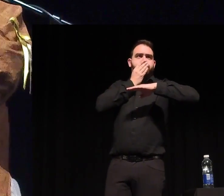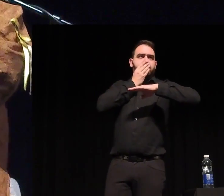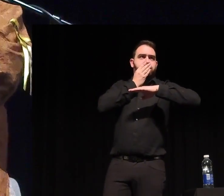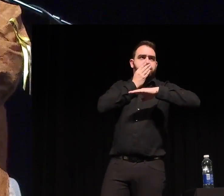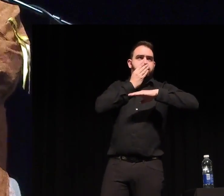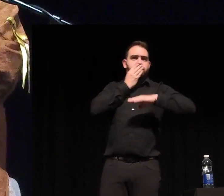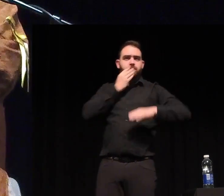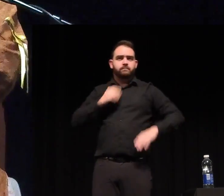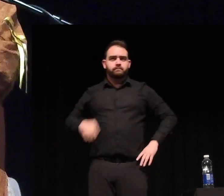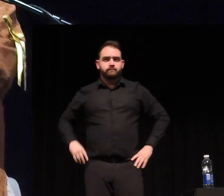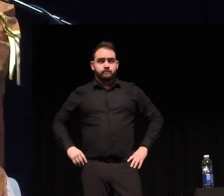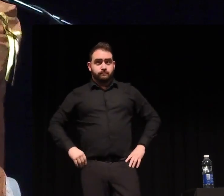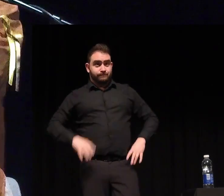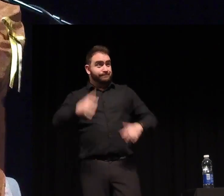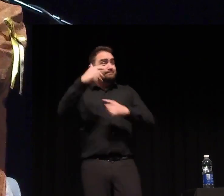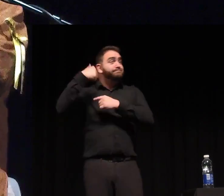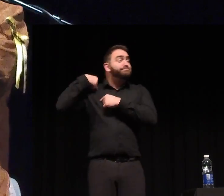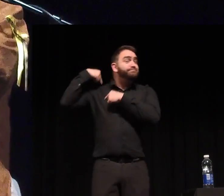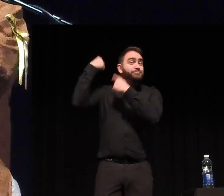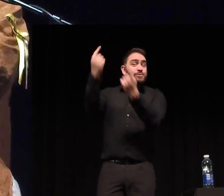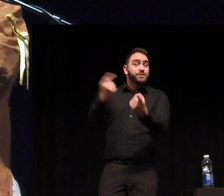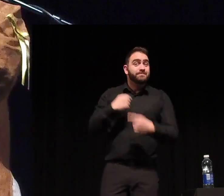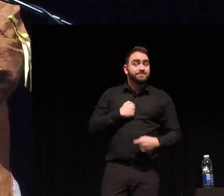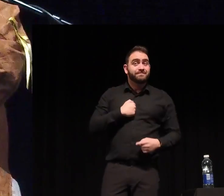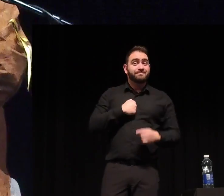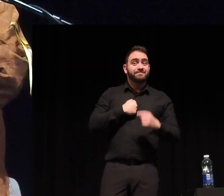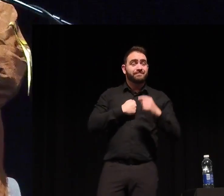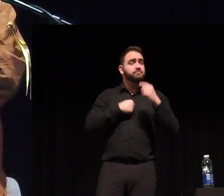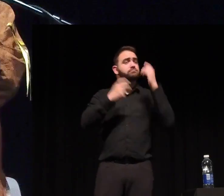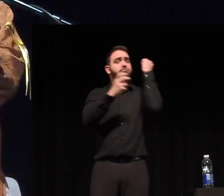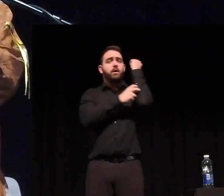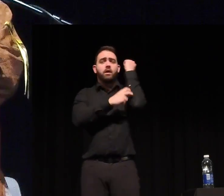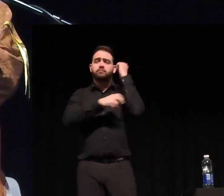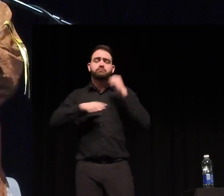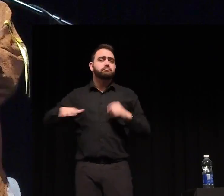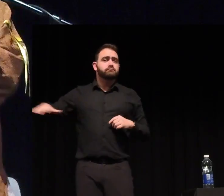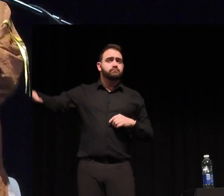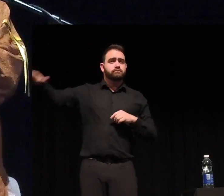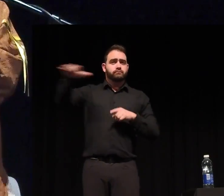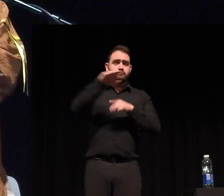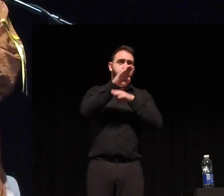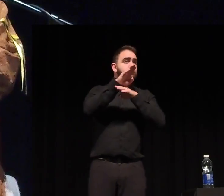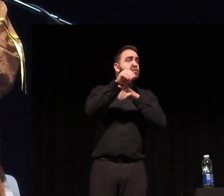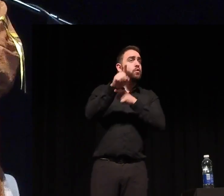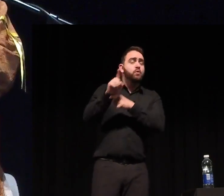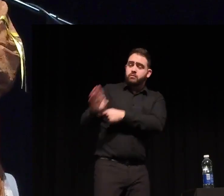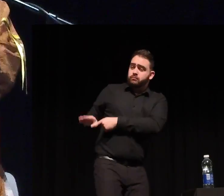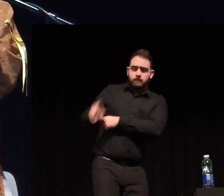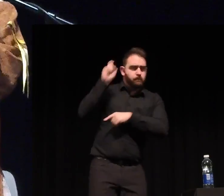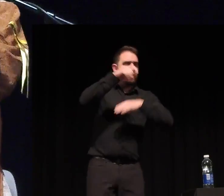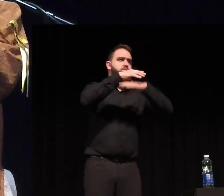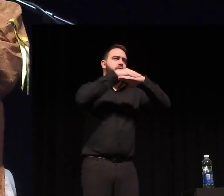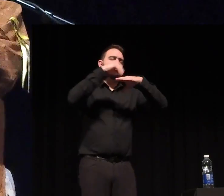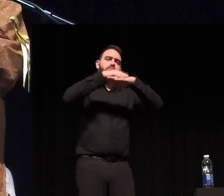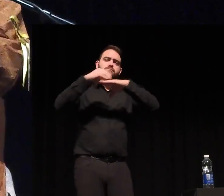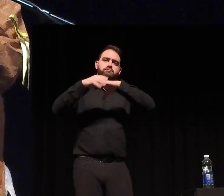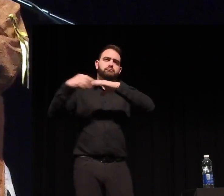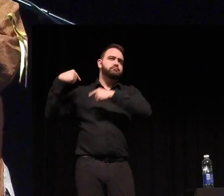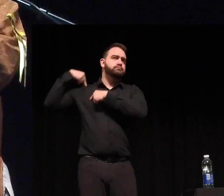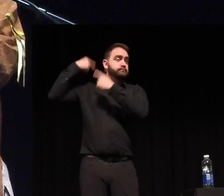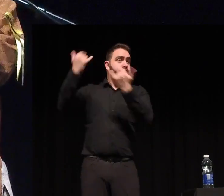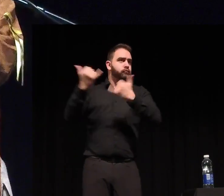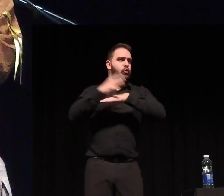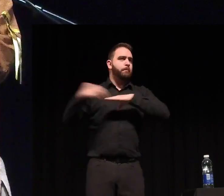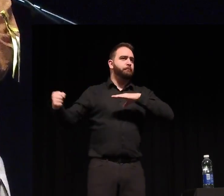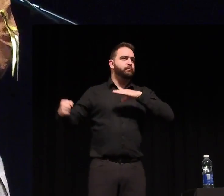Et depuis ce temps-là, tous les castors ont la queue plate et chauve. Pour leur rappeler que